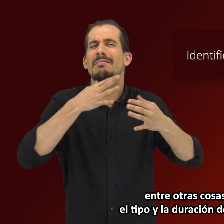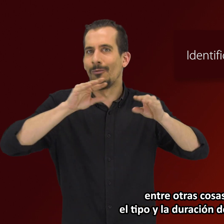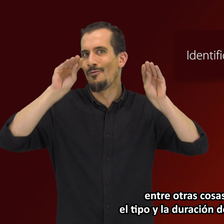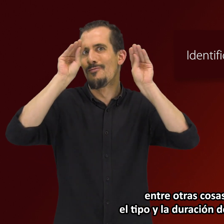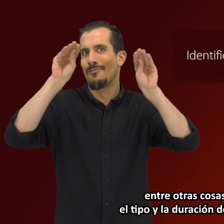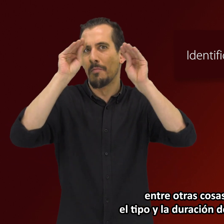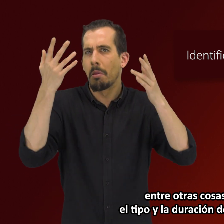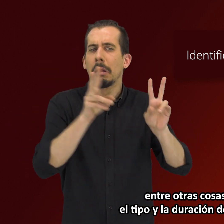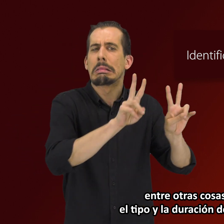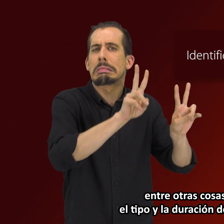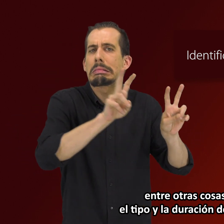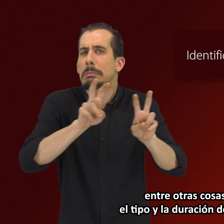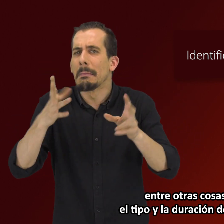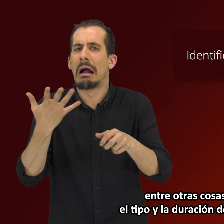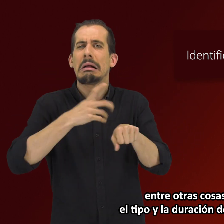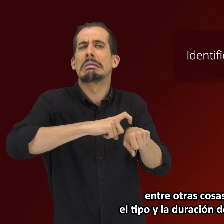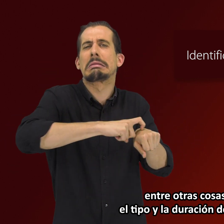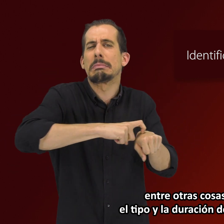otras cosas, el tipo y la duración de esta.